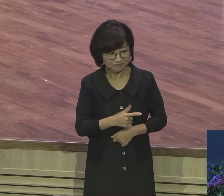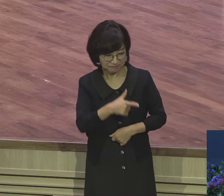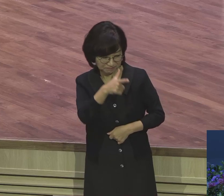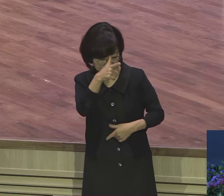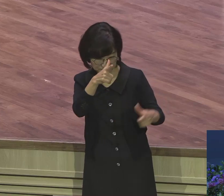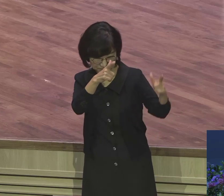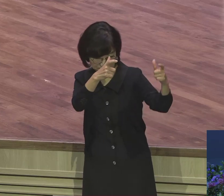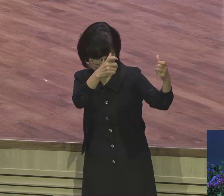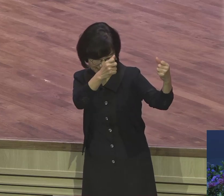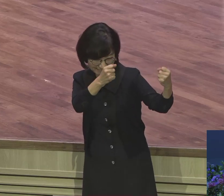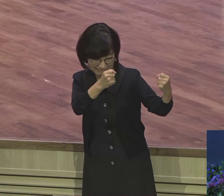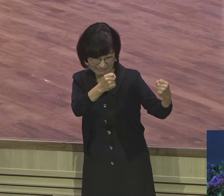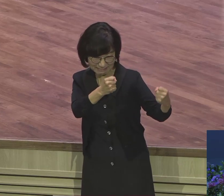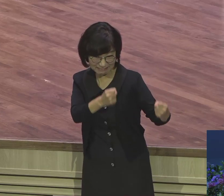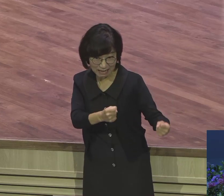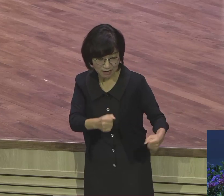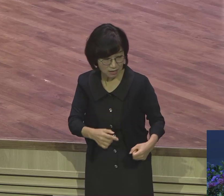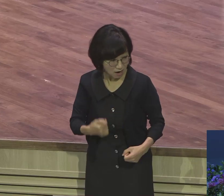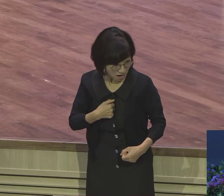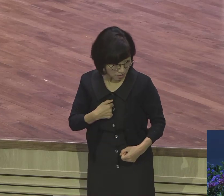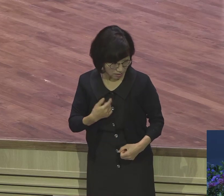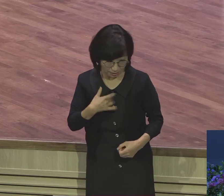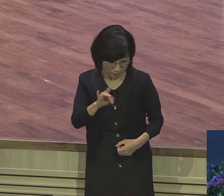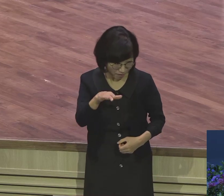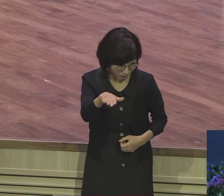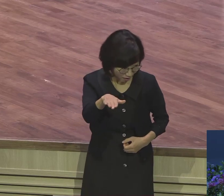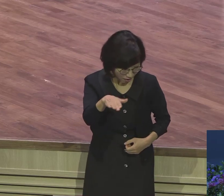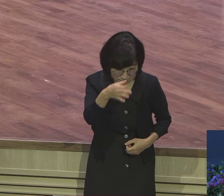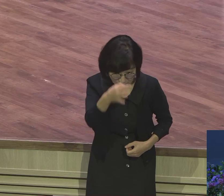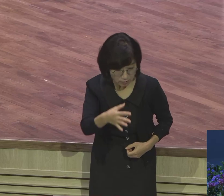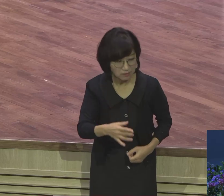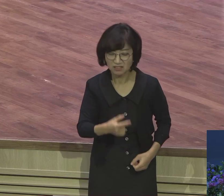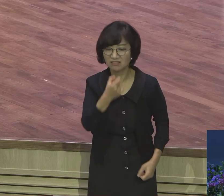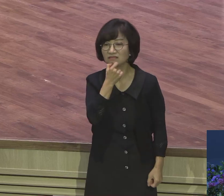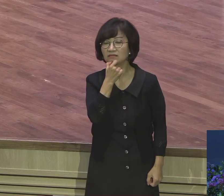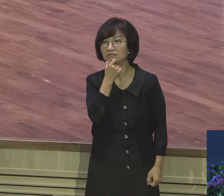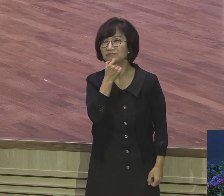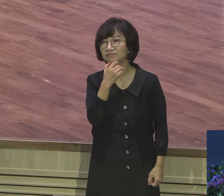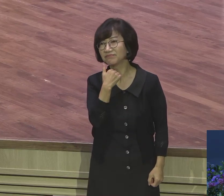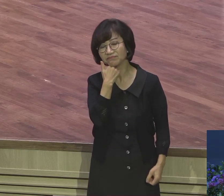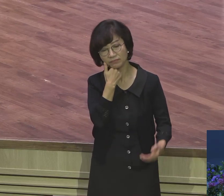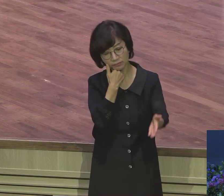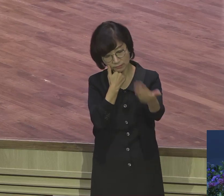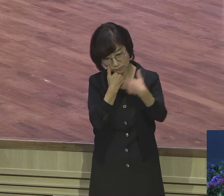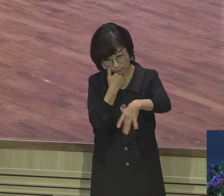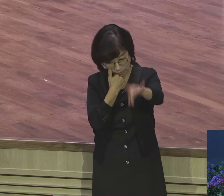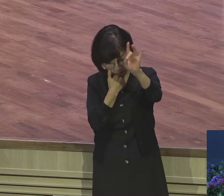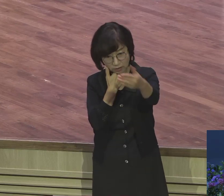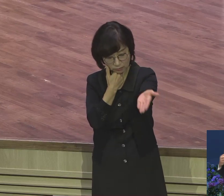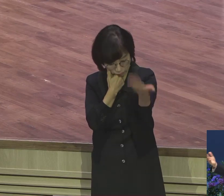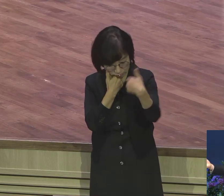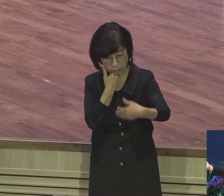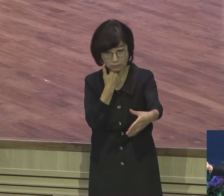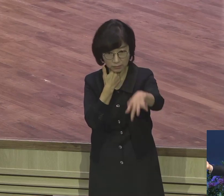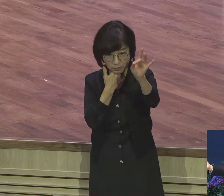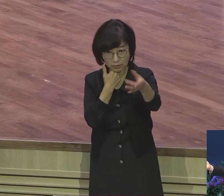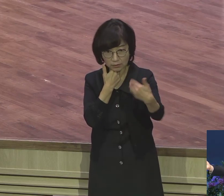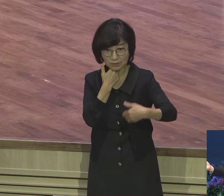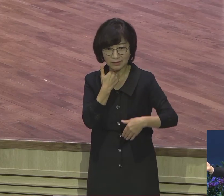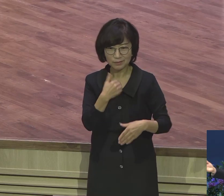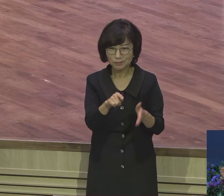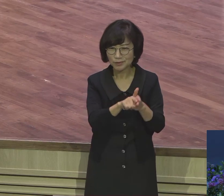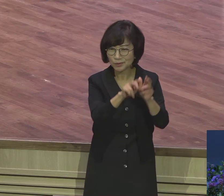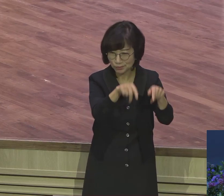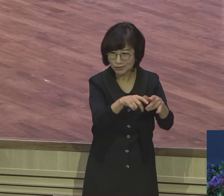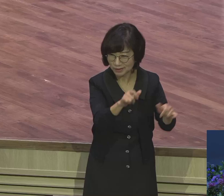내가 미쳤냐 내가 먼저 화해하게 내가 먼저 사과하게 내가 미쳤냐 내가 뭘 잘못했다고 불신자들이 하는 기준이